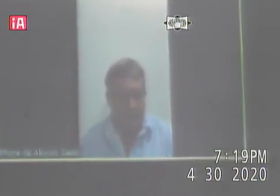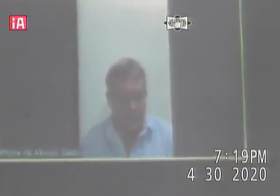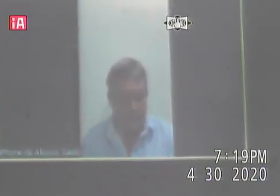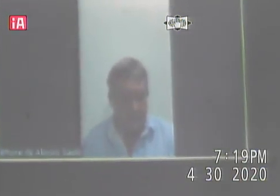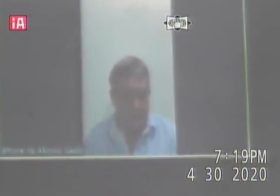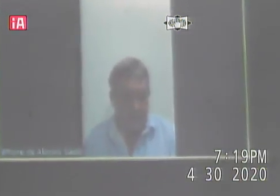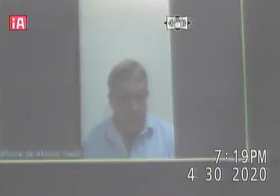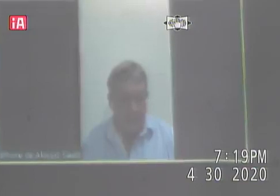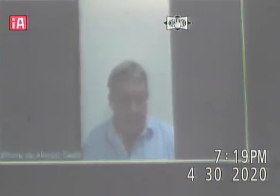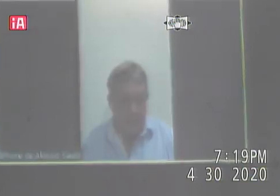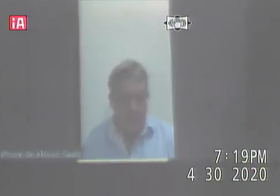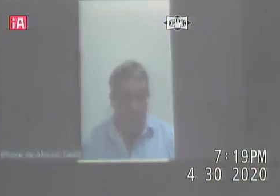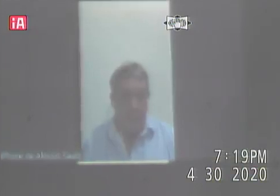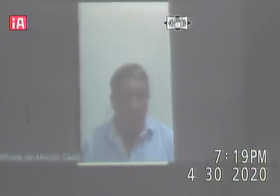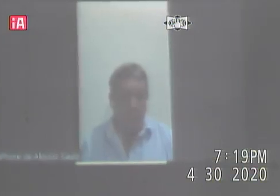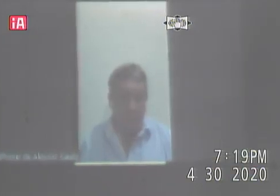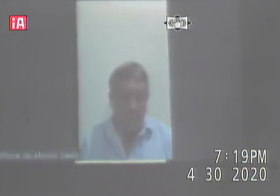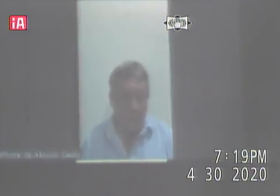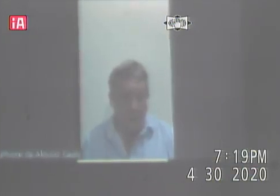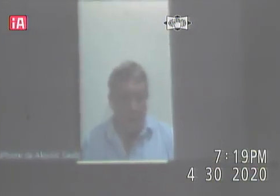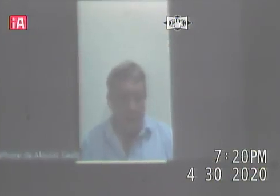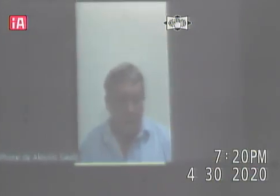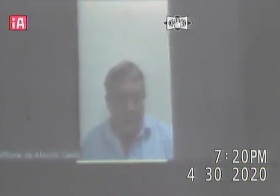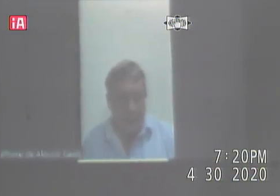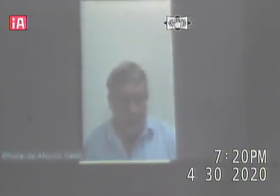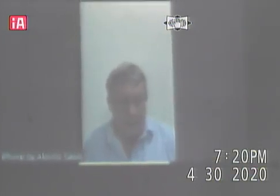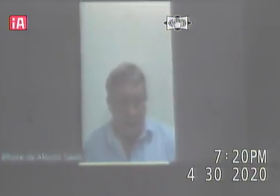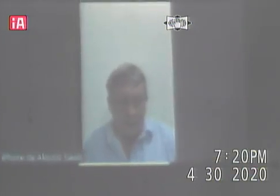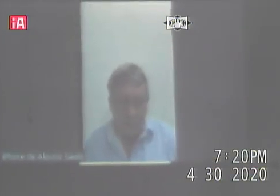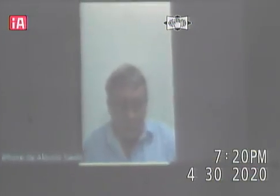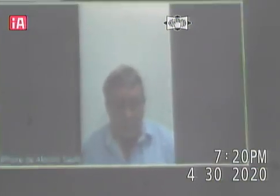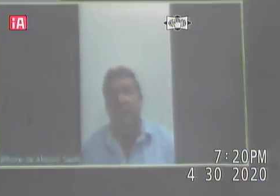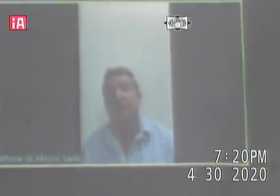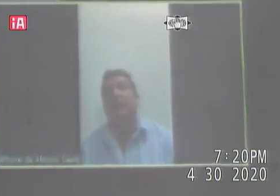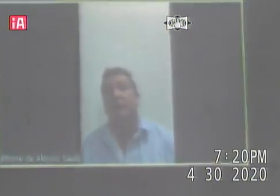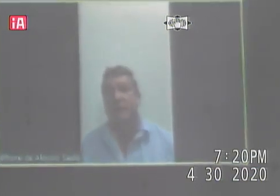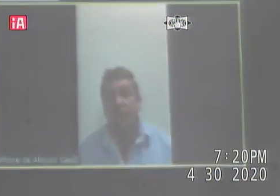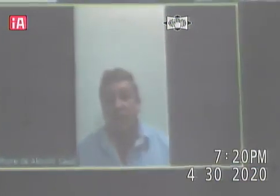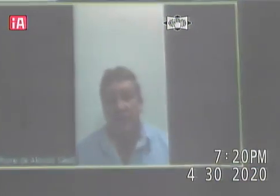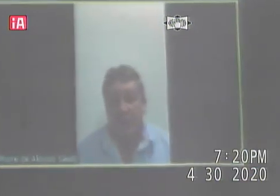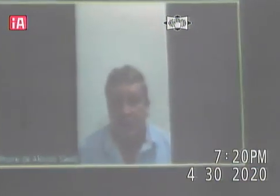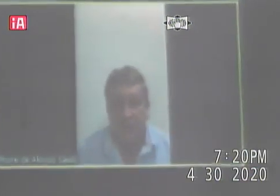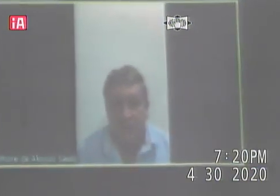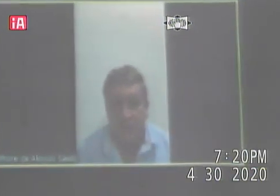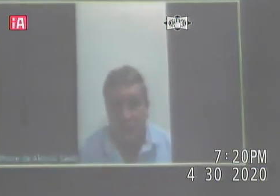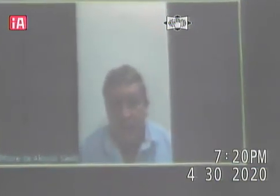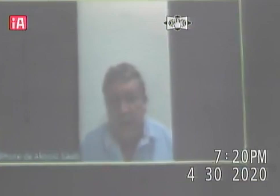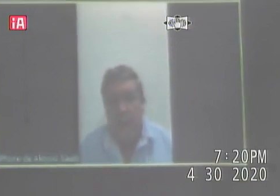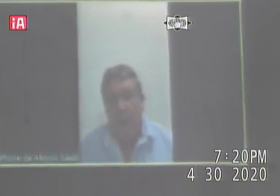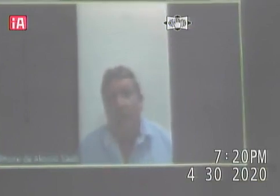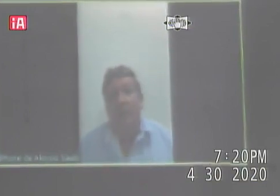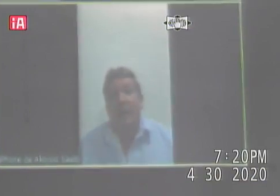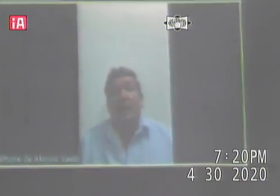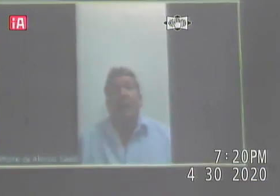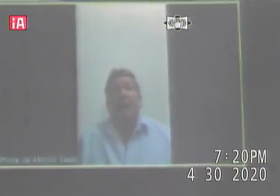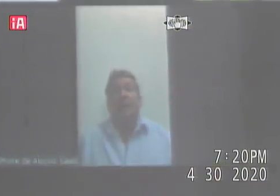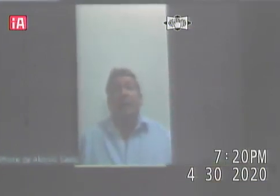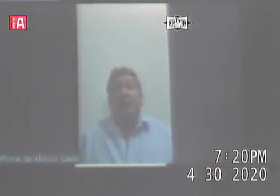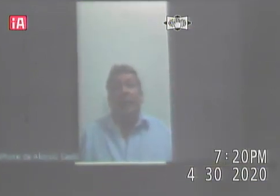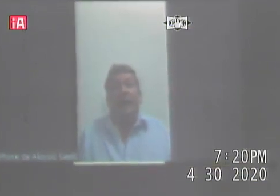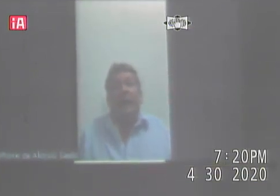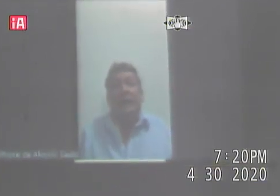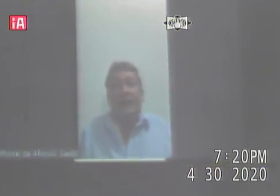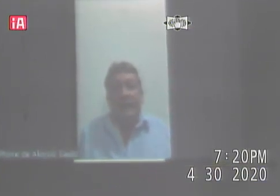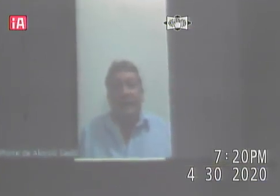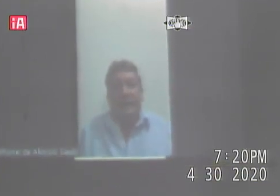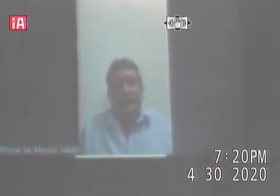para Valença. E sim, com a falta de transparência que houve nesse processo. Bom, eu